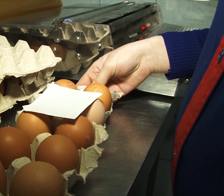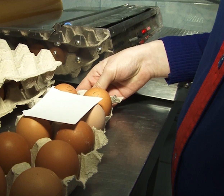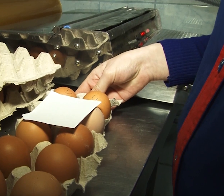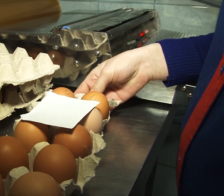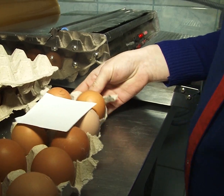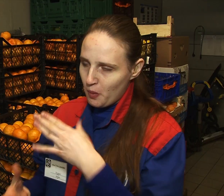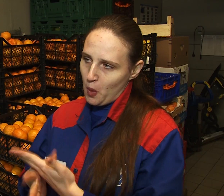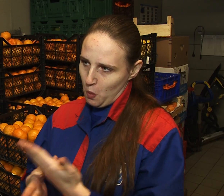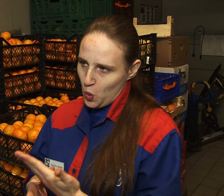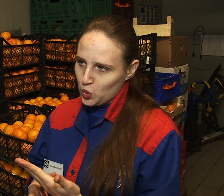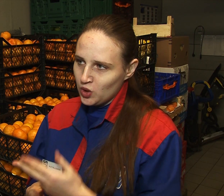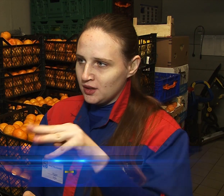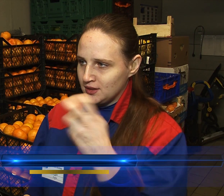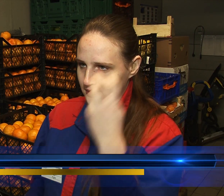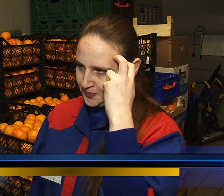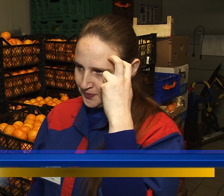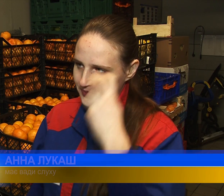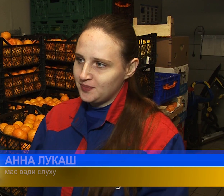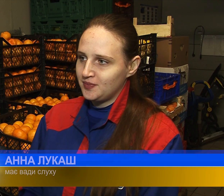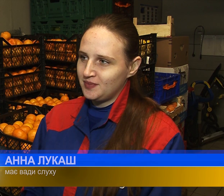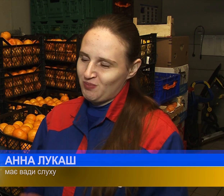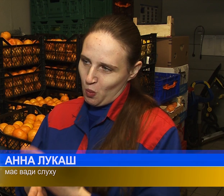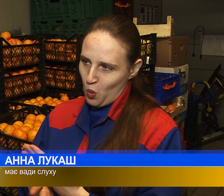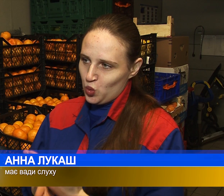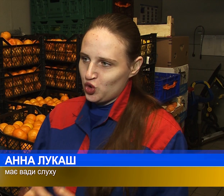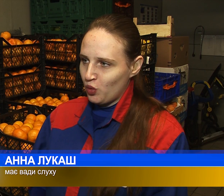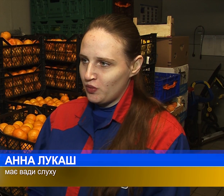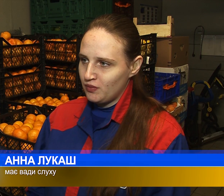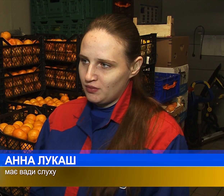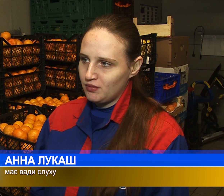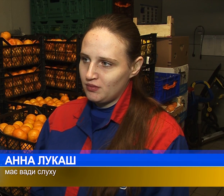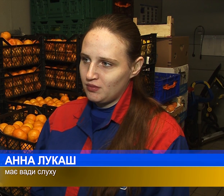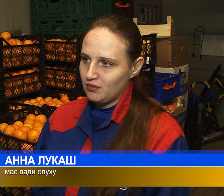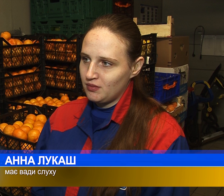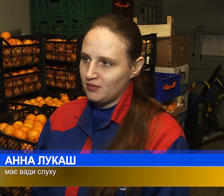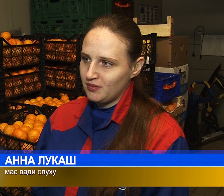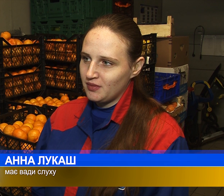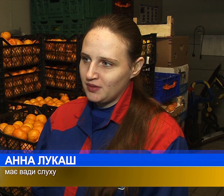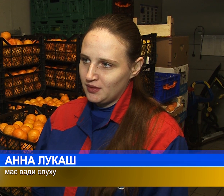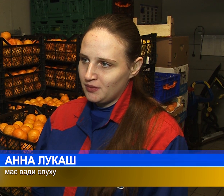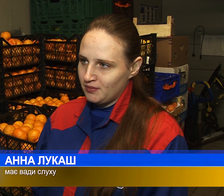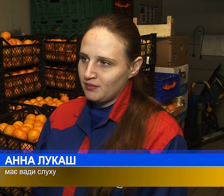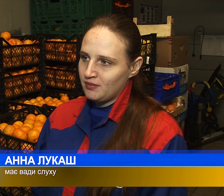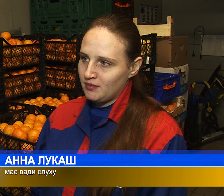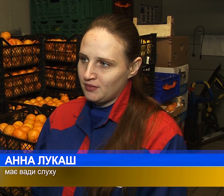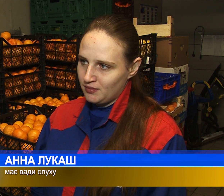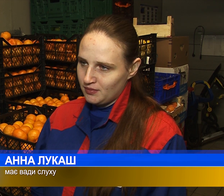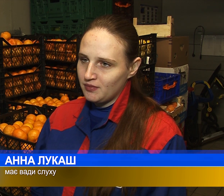роботу. Мене прийняли, але прийняли помічником кухаря. Ну, це таке,